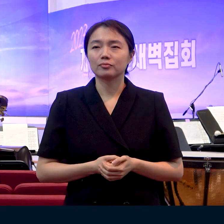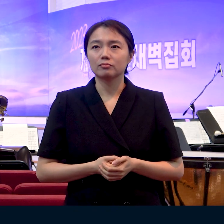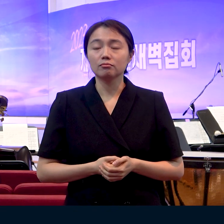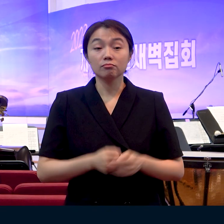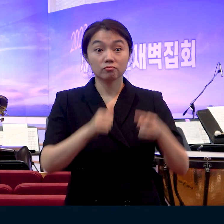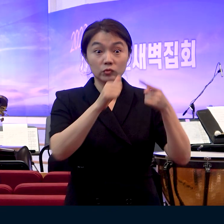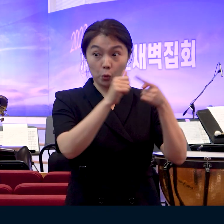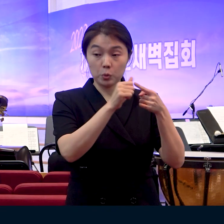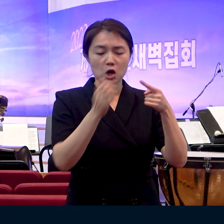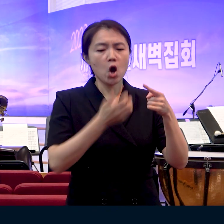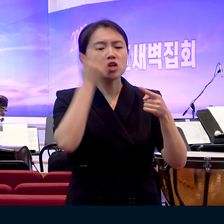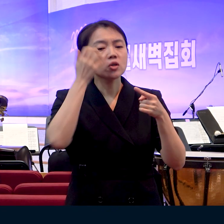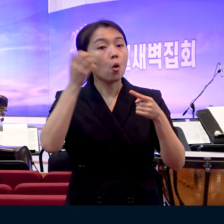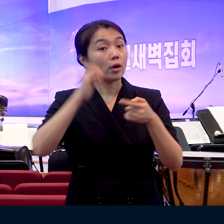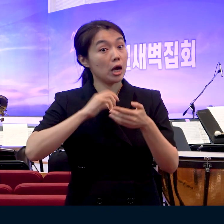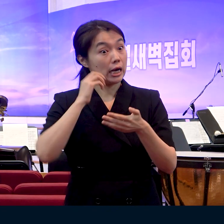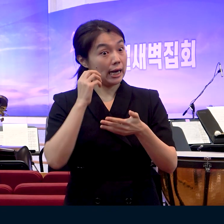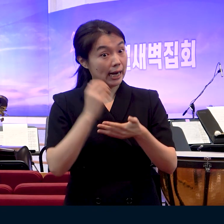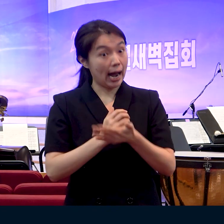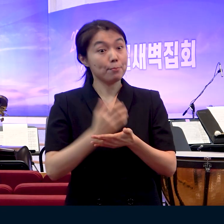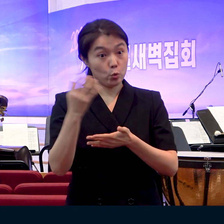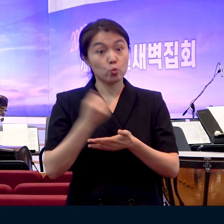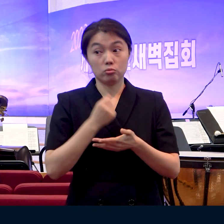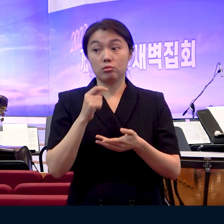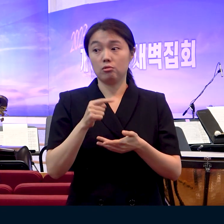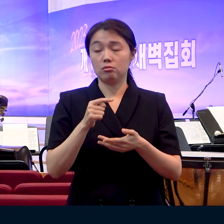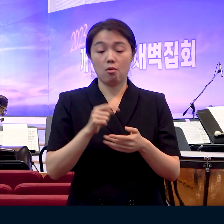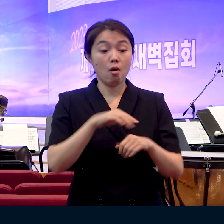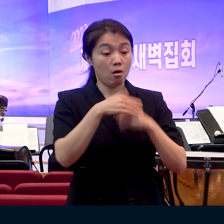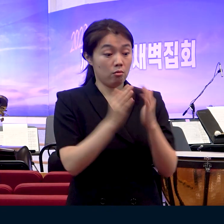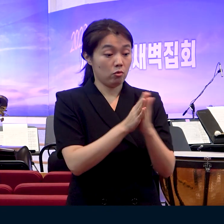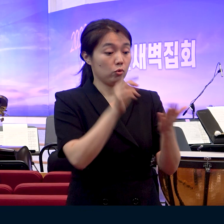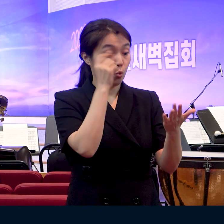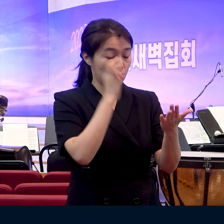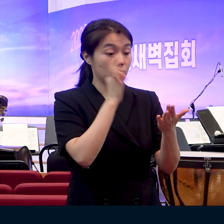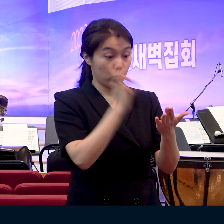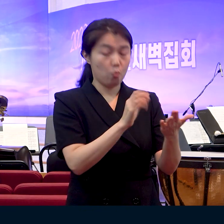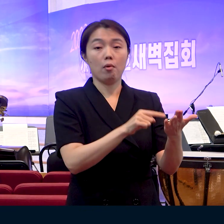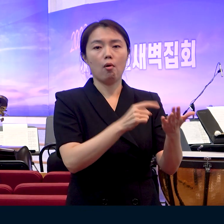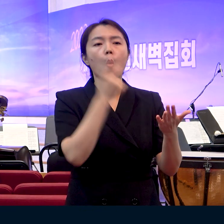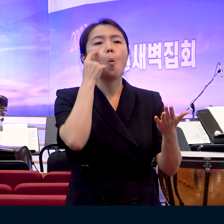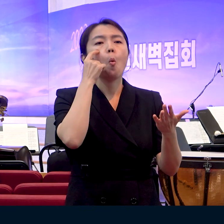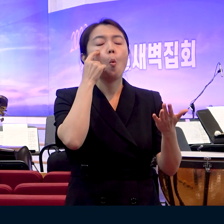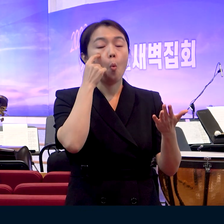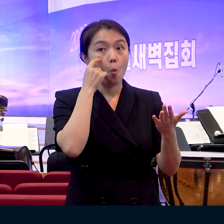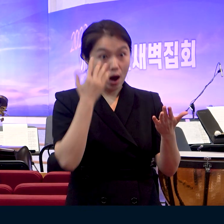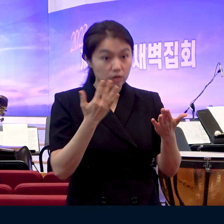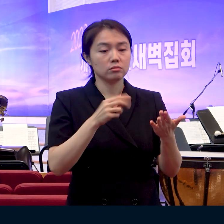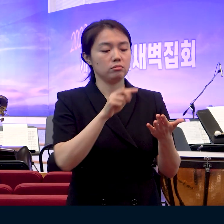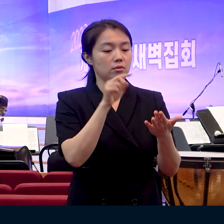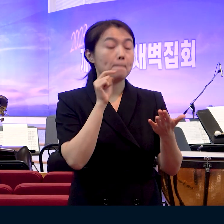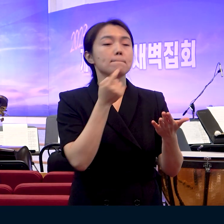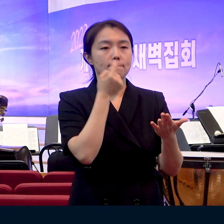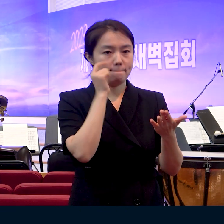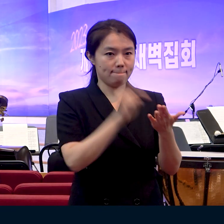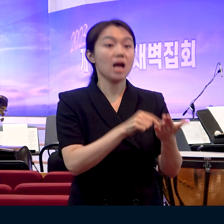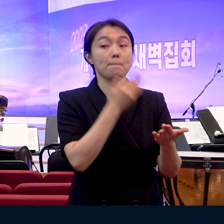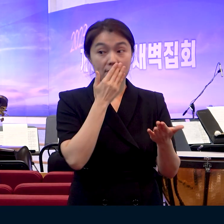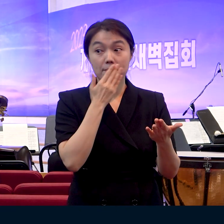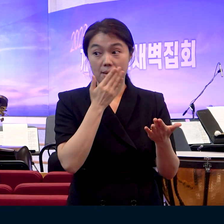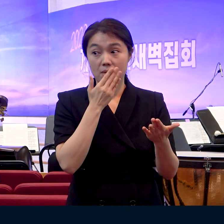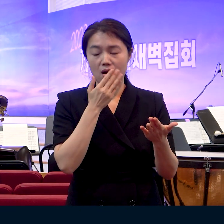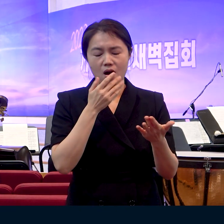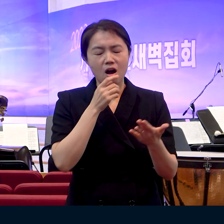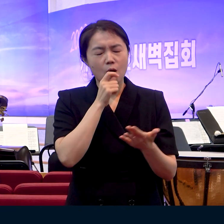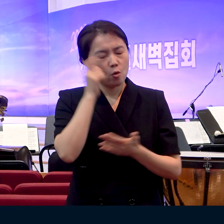첫 번째 성령의 감동으로, 이것은요 너무나 말씀에 분명히 드러나 있기 때문에, 그래서 묵상 과정을 깊이 할 것도 없이